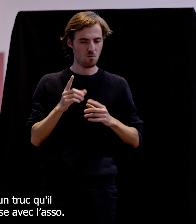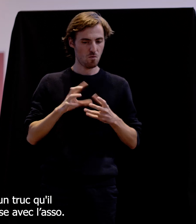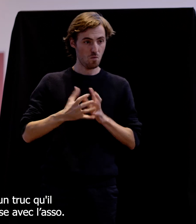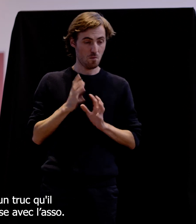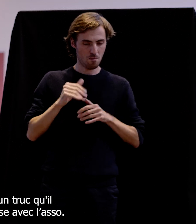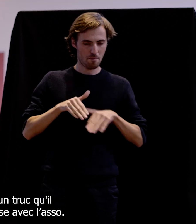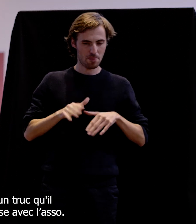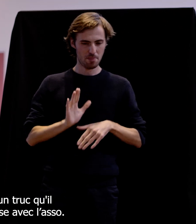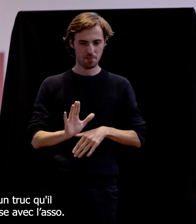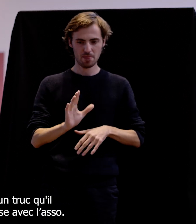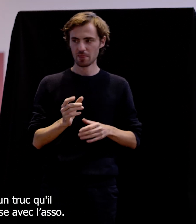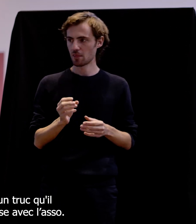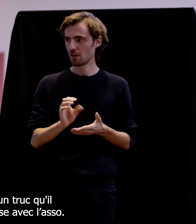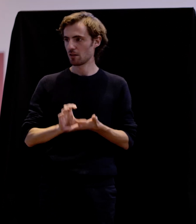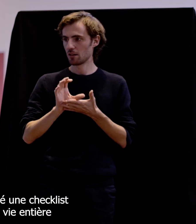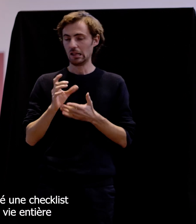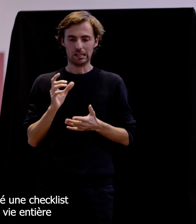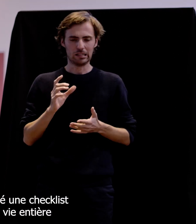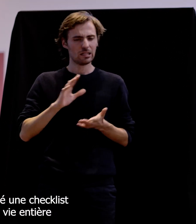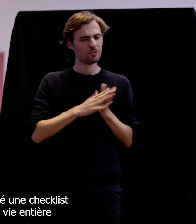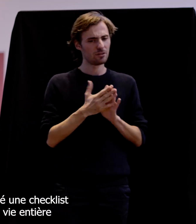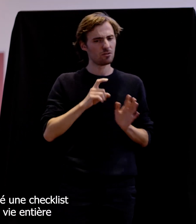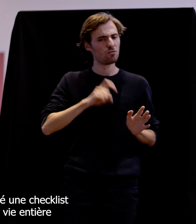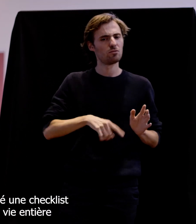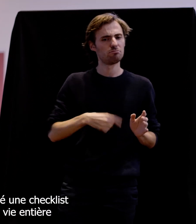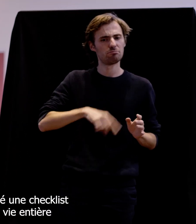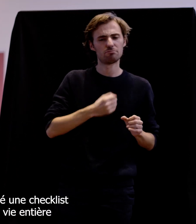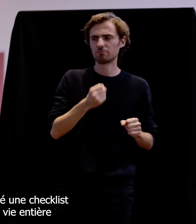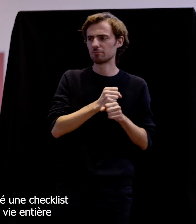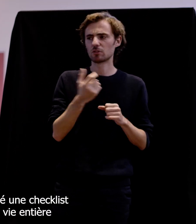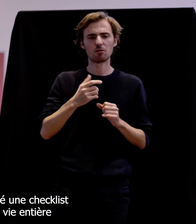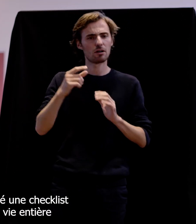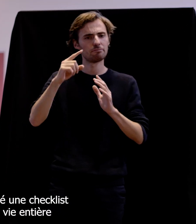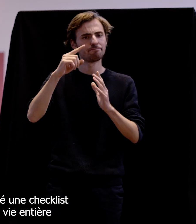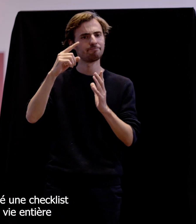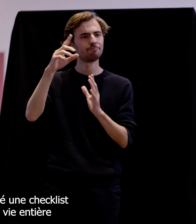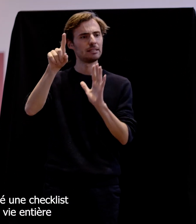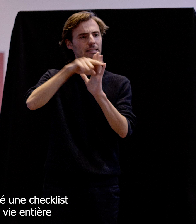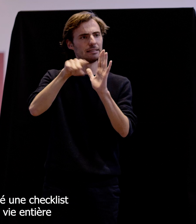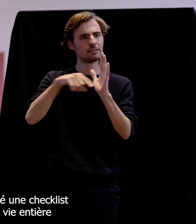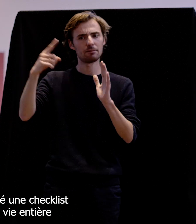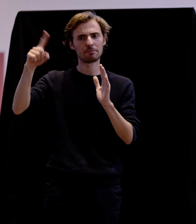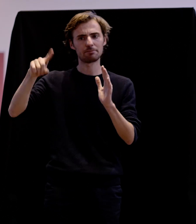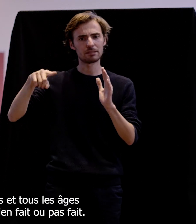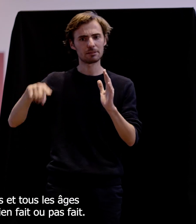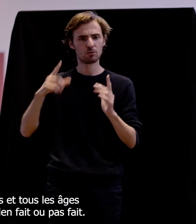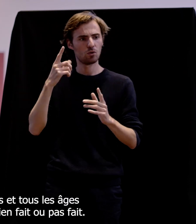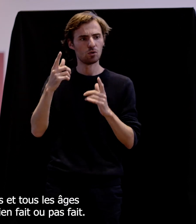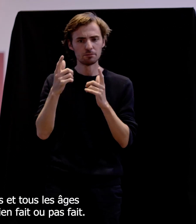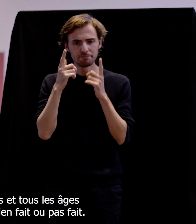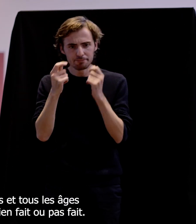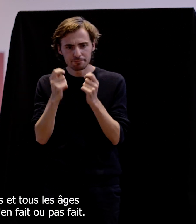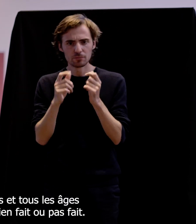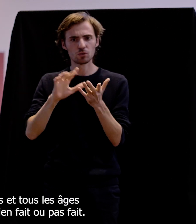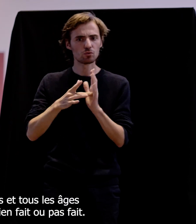ça, c'est un truc qu'il faudrait qu'on fasse avec la SOS. Elle a créé et s'est publié une checklist de surveillance toute vie entière, avec tous